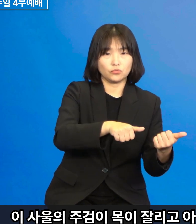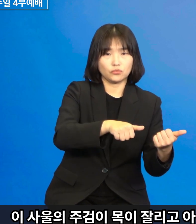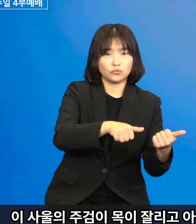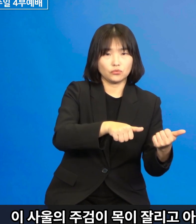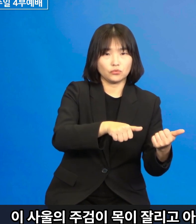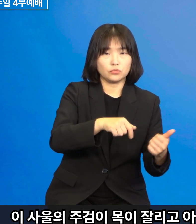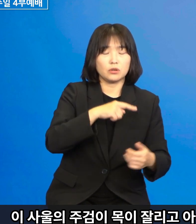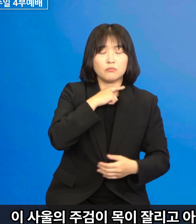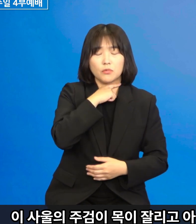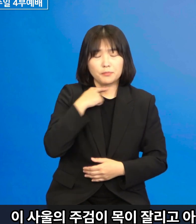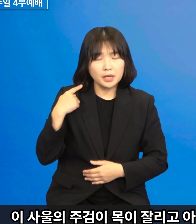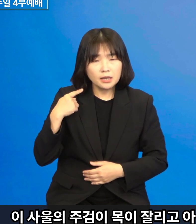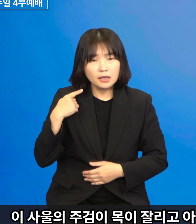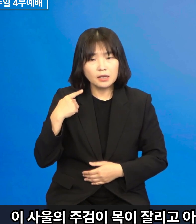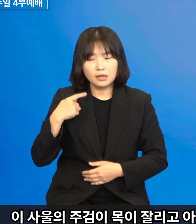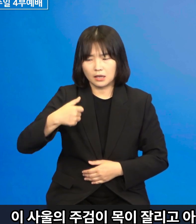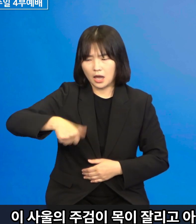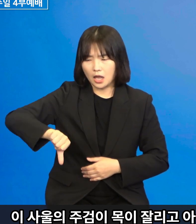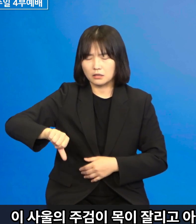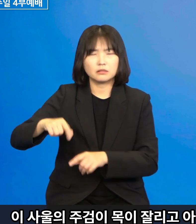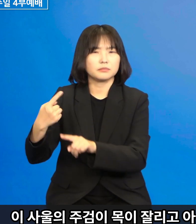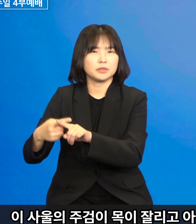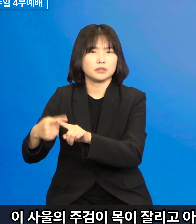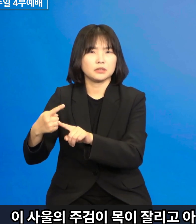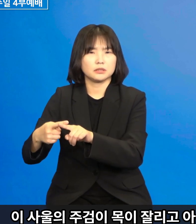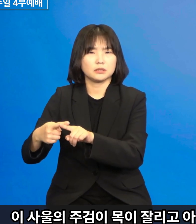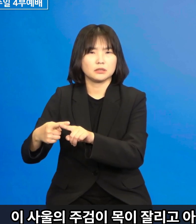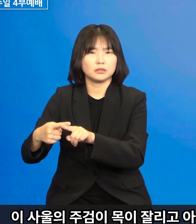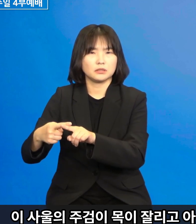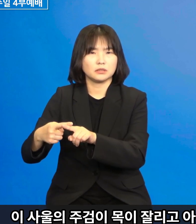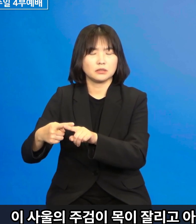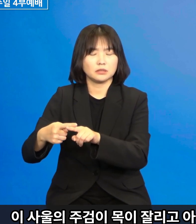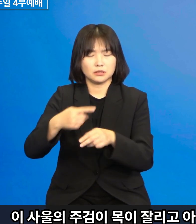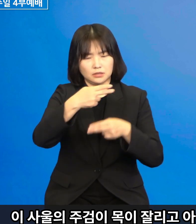목이 잘리고 아들도 다 마찬가지, 성벽에 달려 있어요.